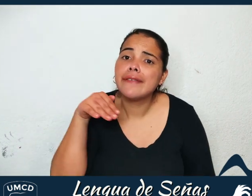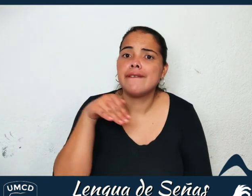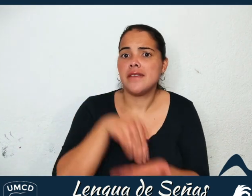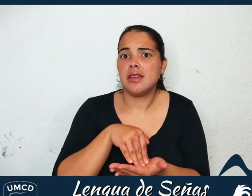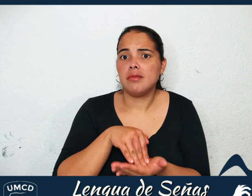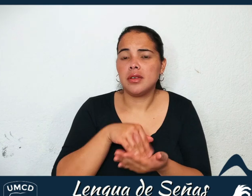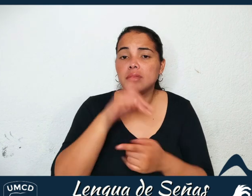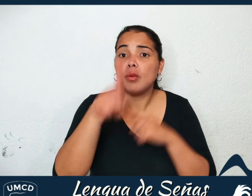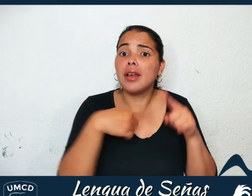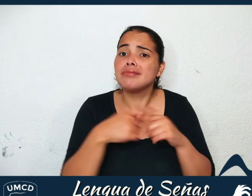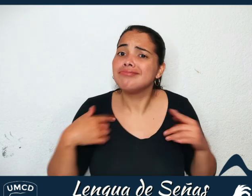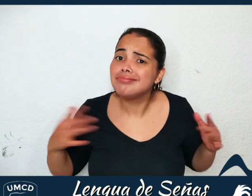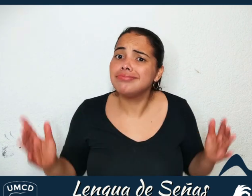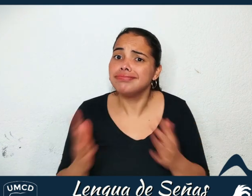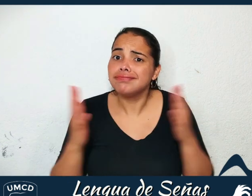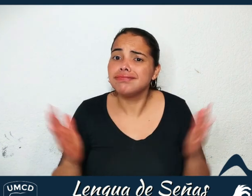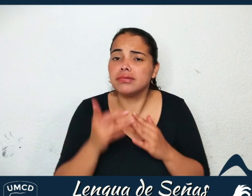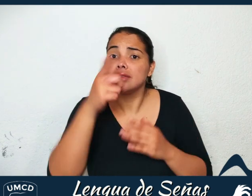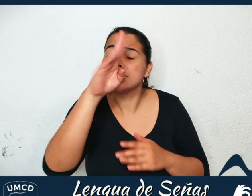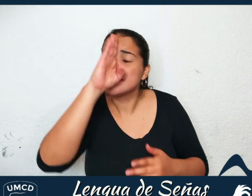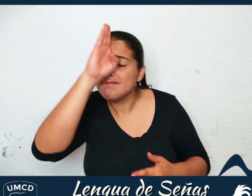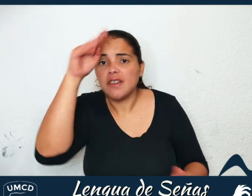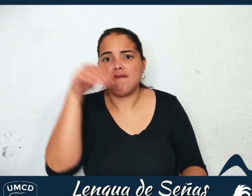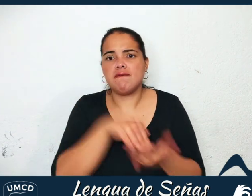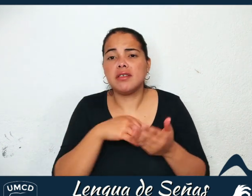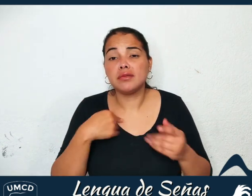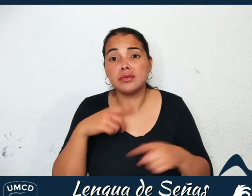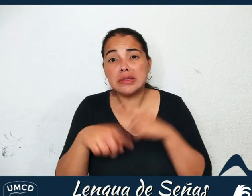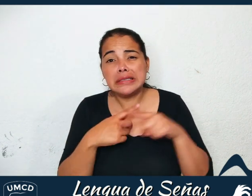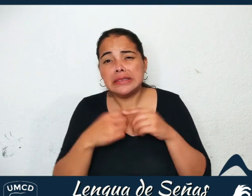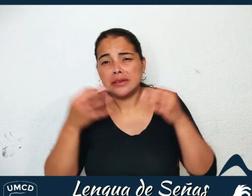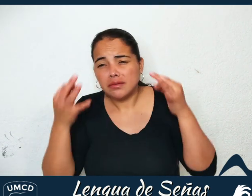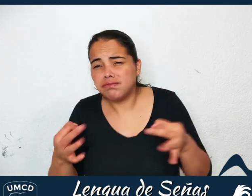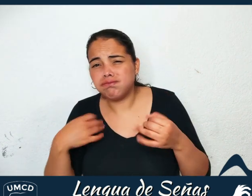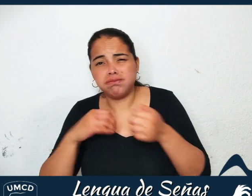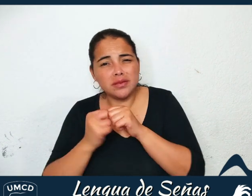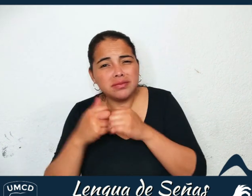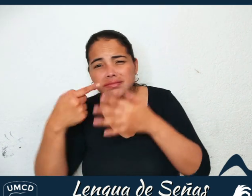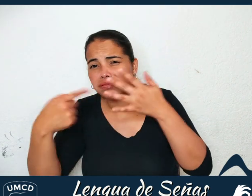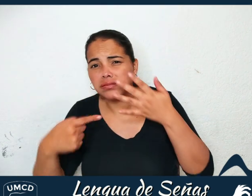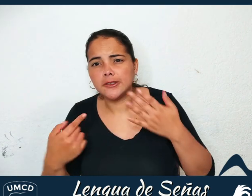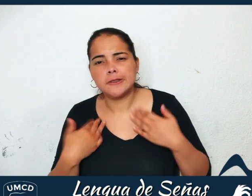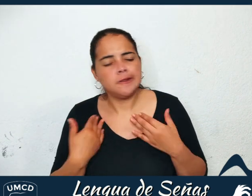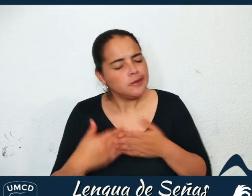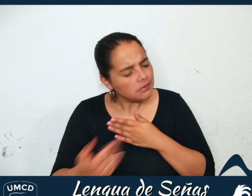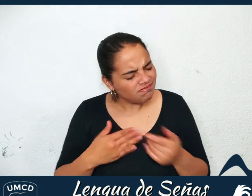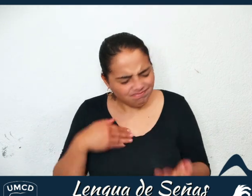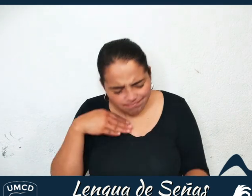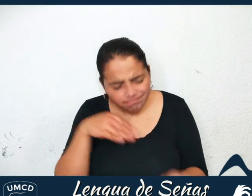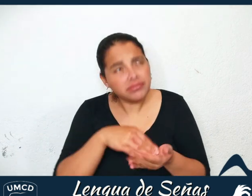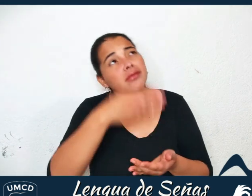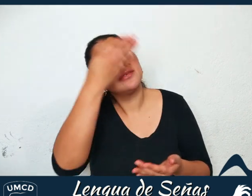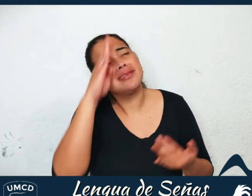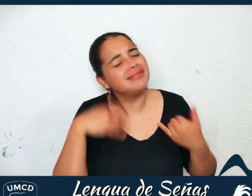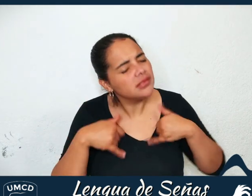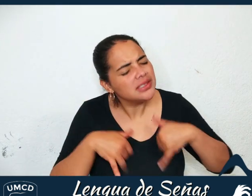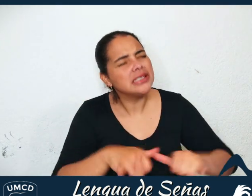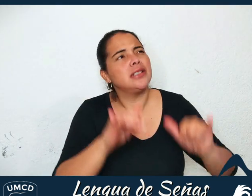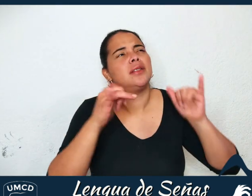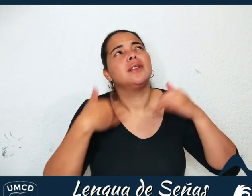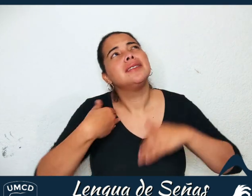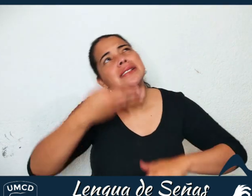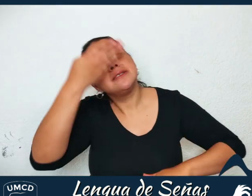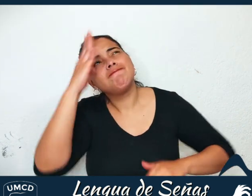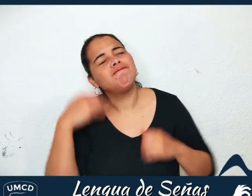indicado, pero con el ánimo también de mantenerse firme, tanto él como a los hermanos en Corinto, para que